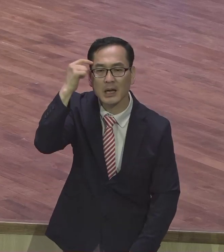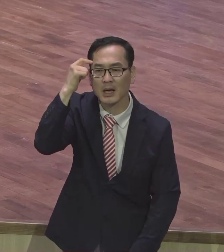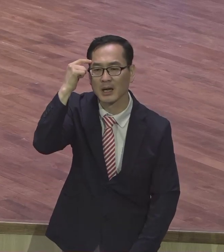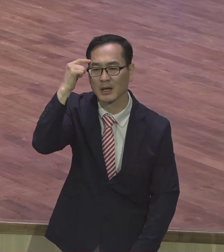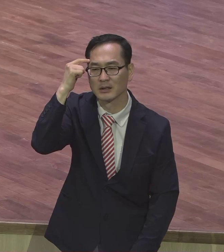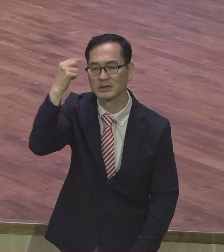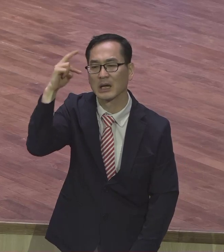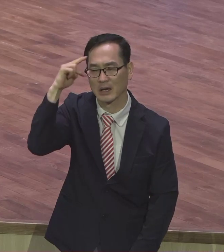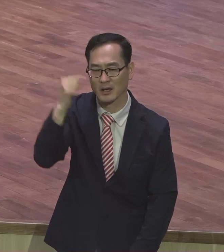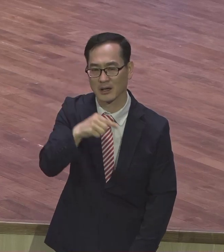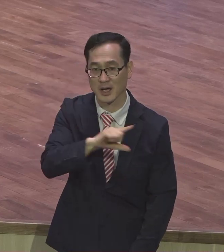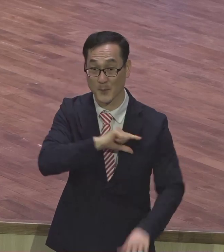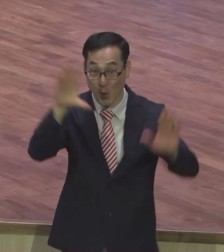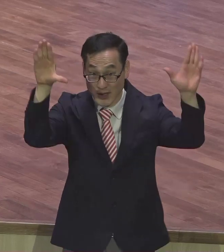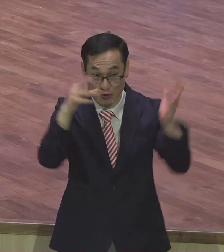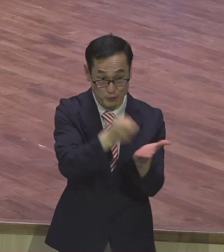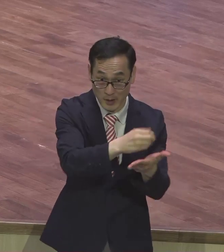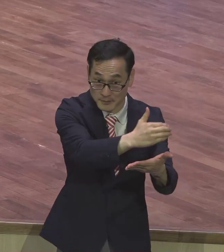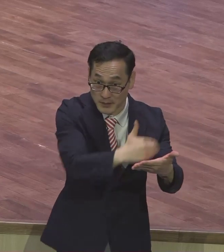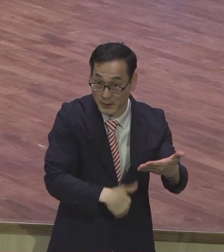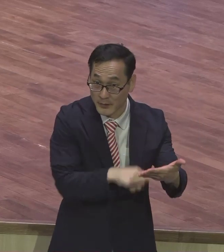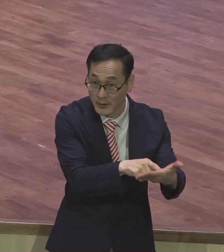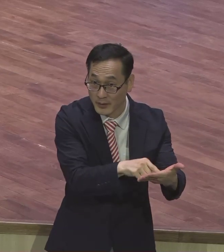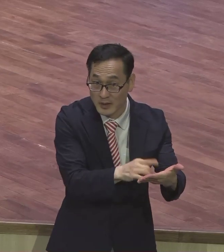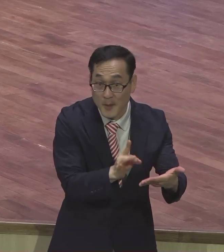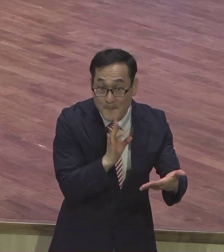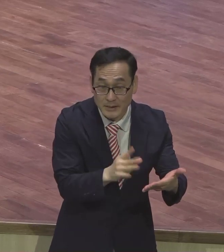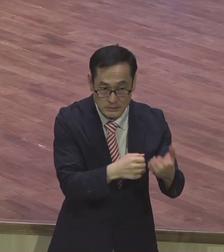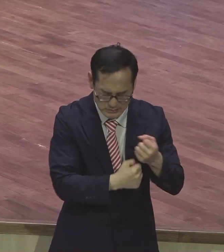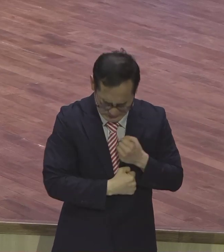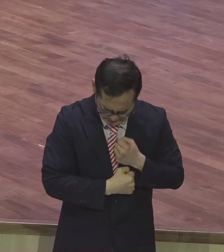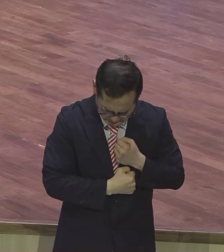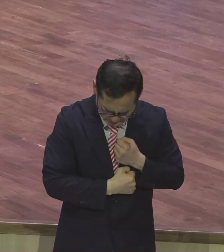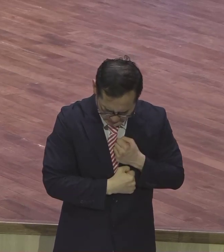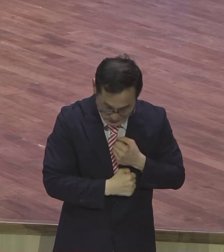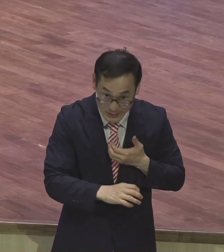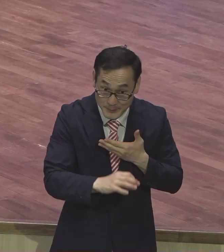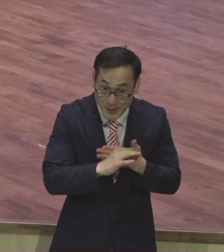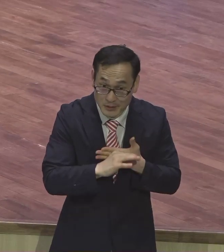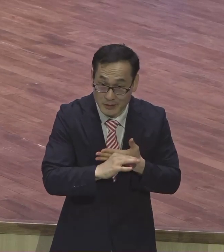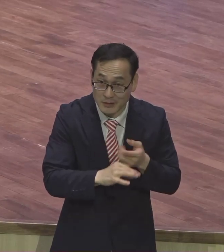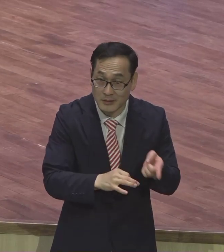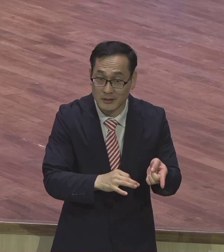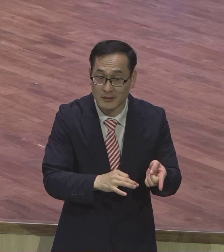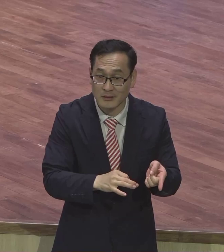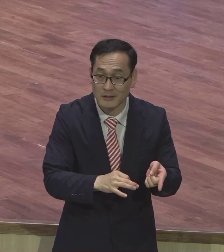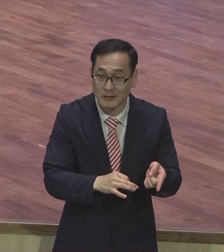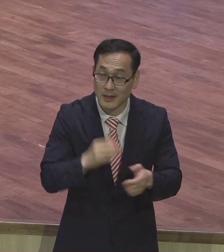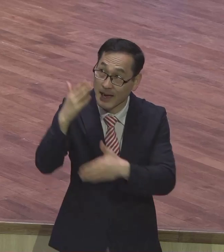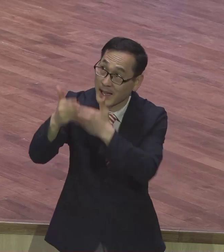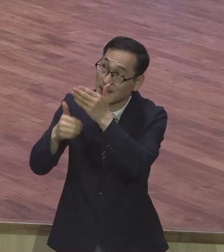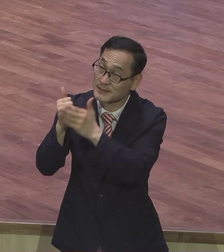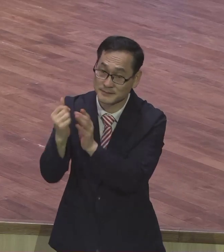모셔가진 육법이 단줄 알아 그걸 지키는 것이 생의 최고의 목적인 줄 알아